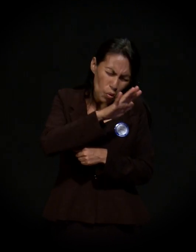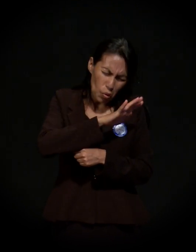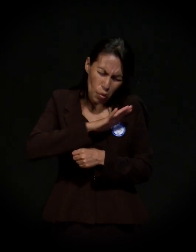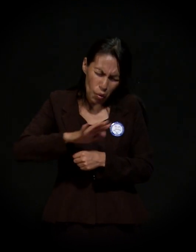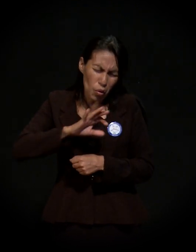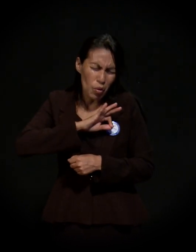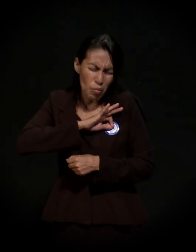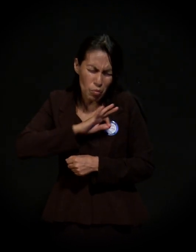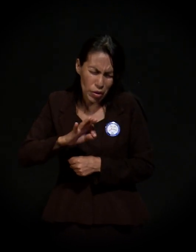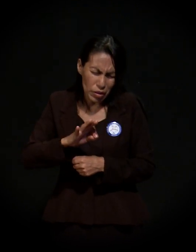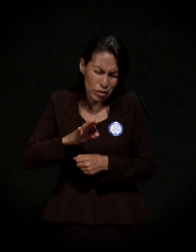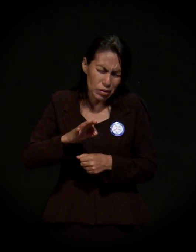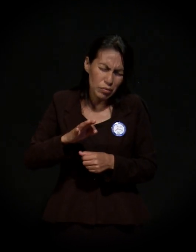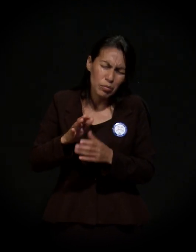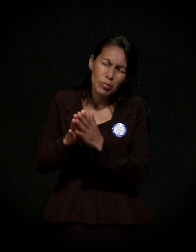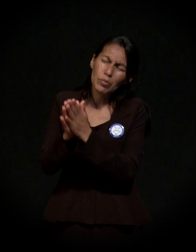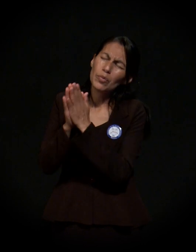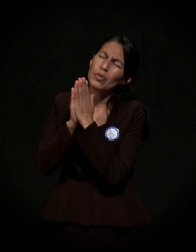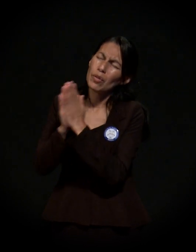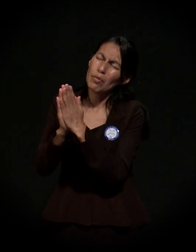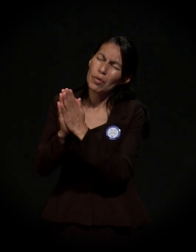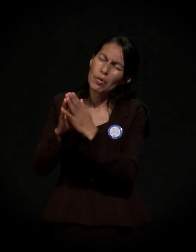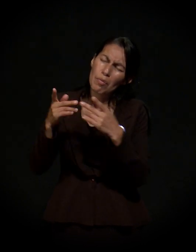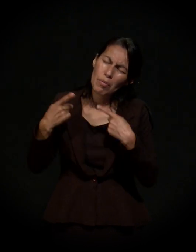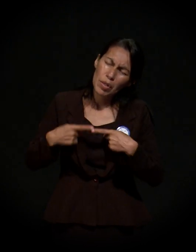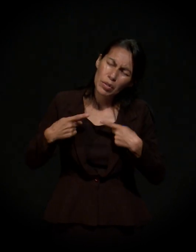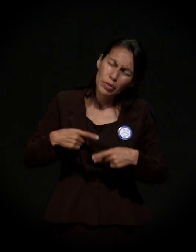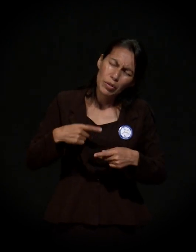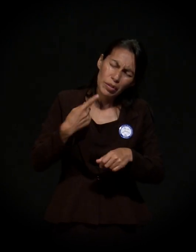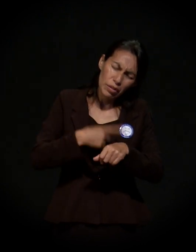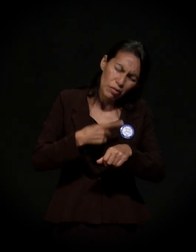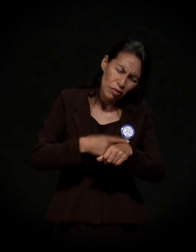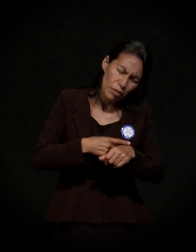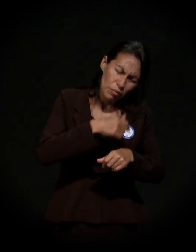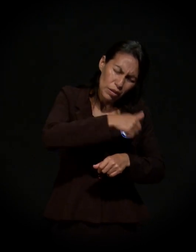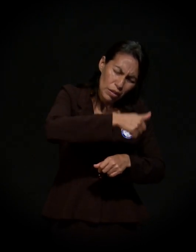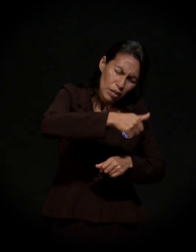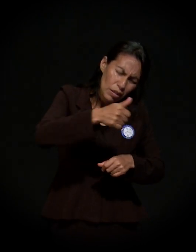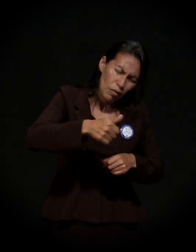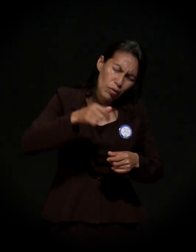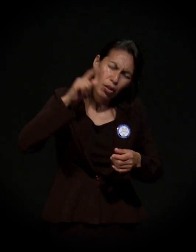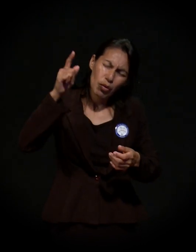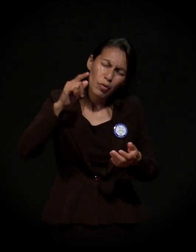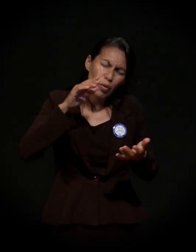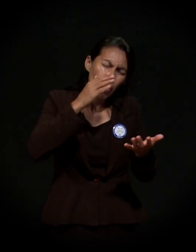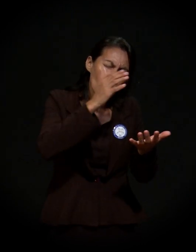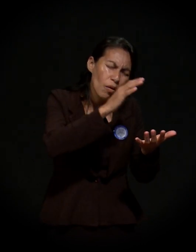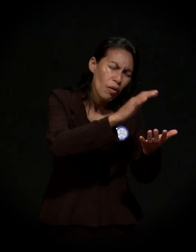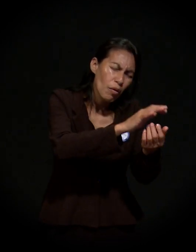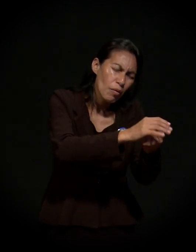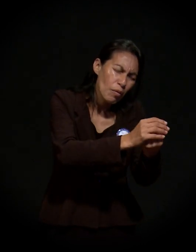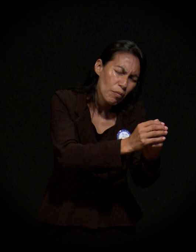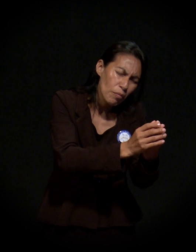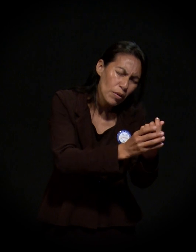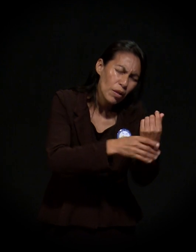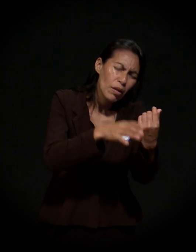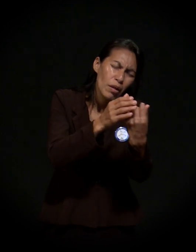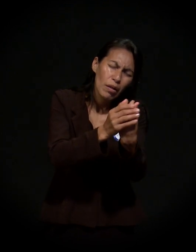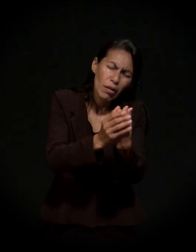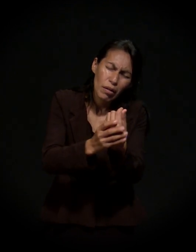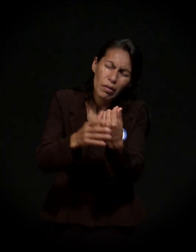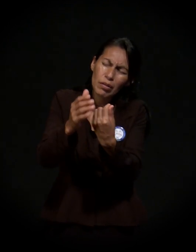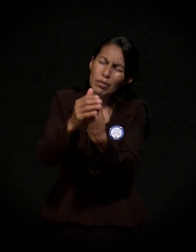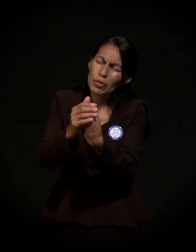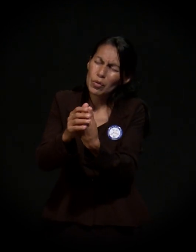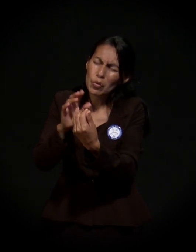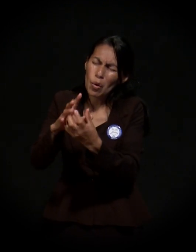y les des la sanidad. Amén. Por favor, Señor, te pido también por Alexander Cruz, un jovencito que